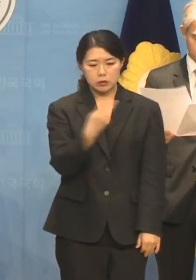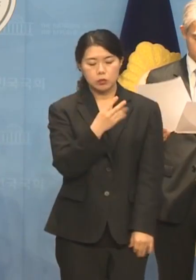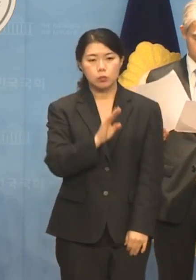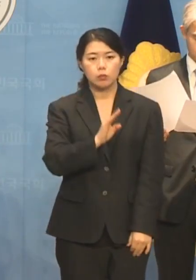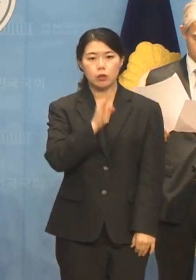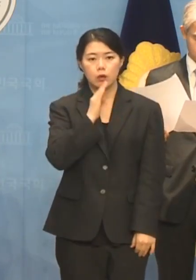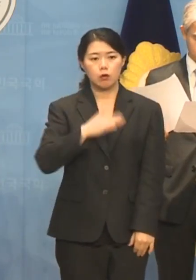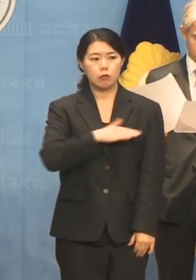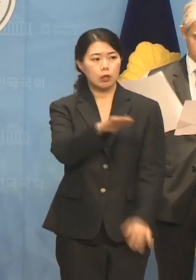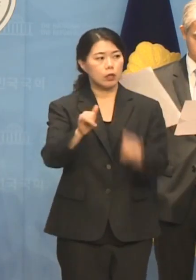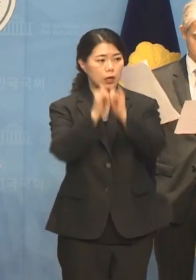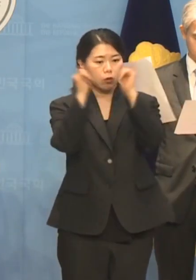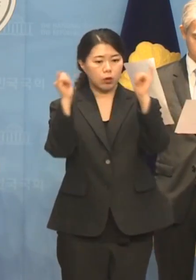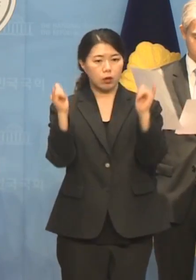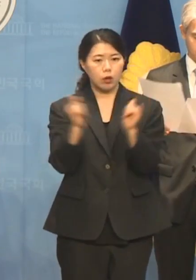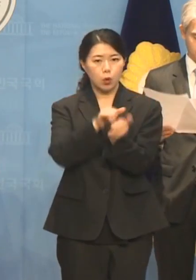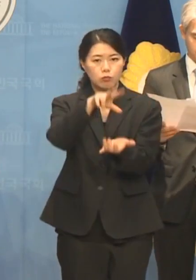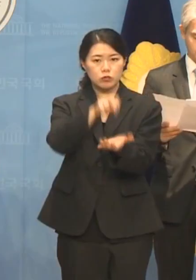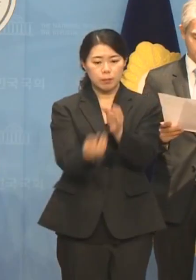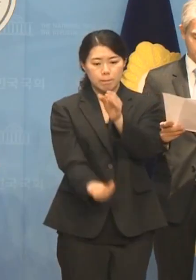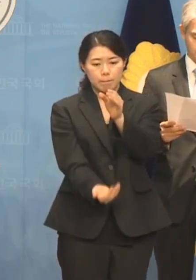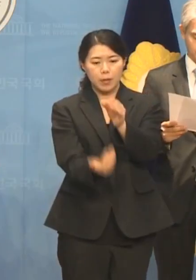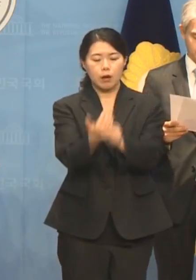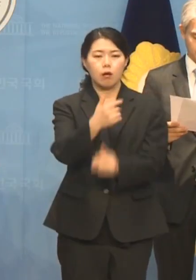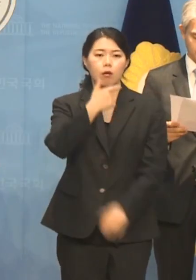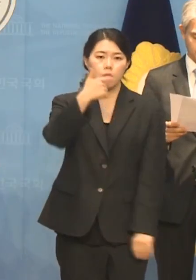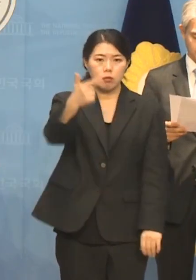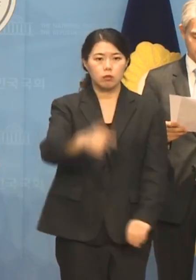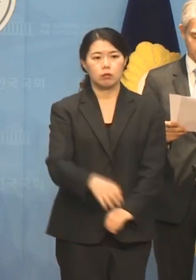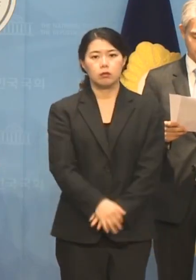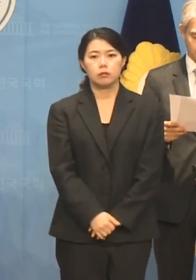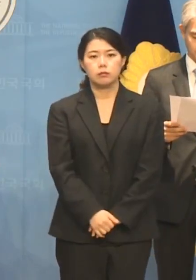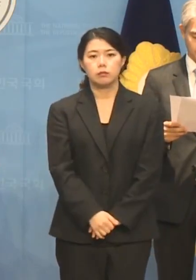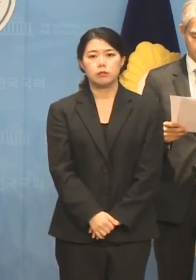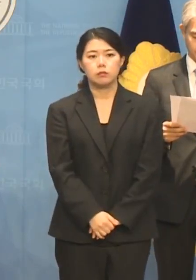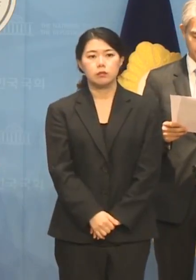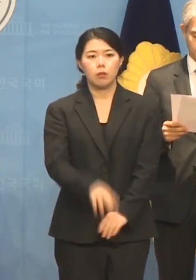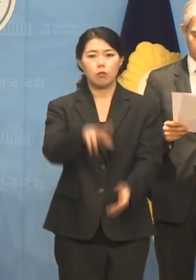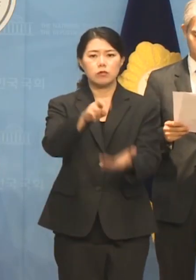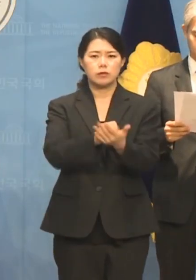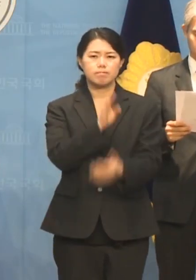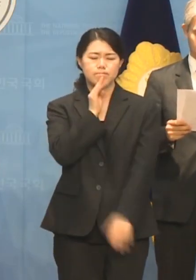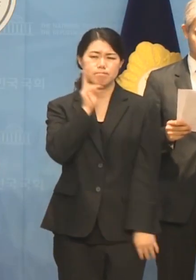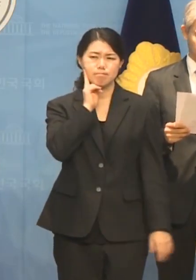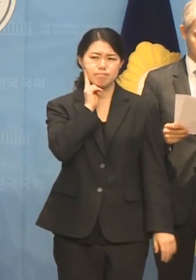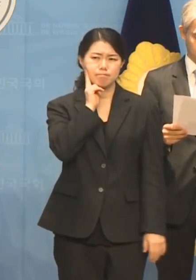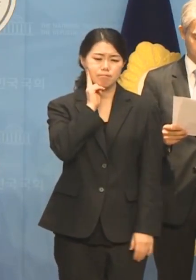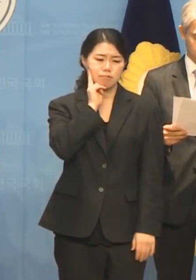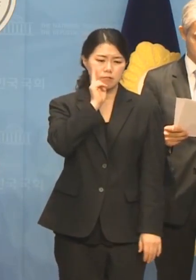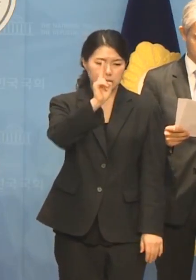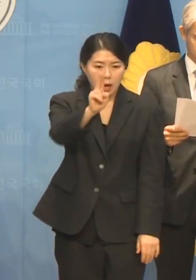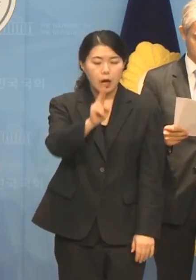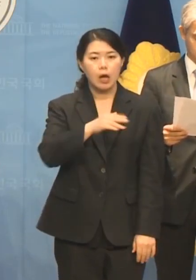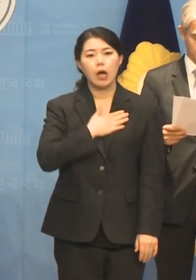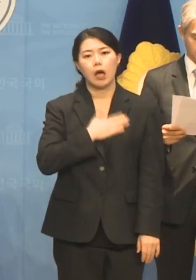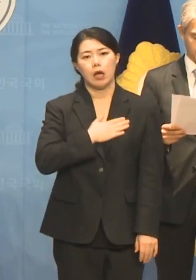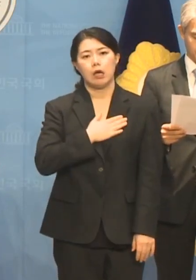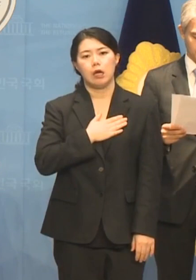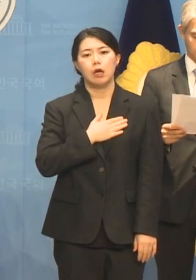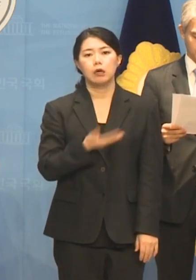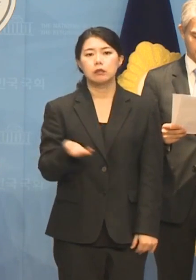사회에 미치는 폐해가 적지 않았습니다. 문제가 심각하게 진행된다는 걸